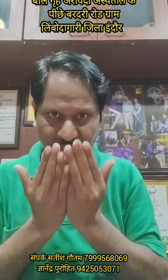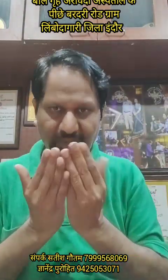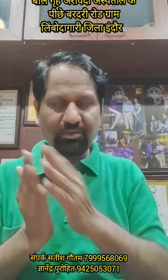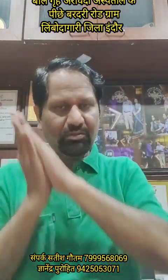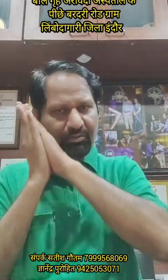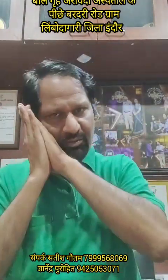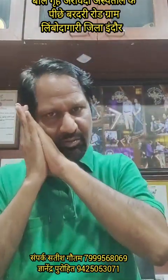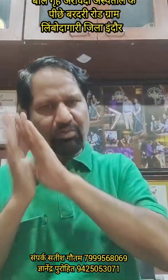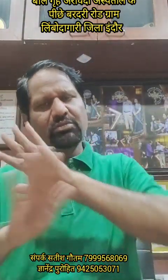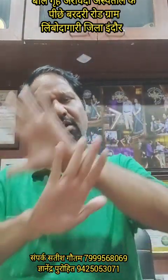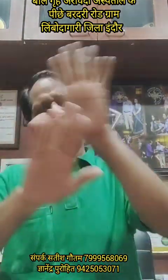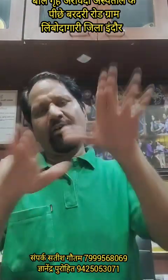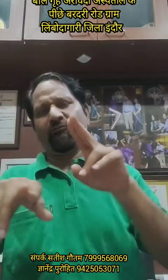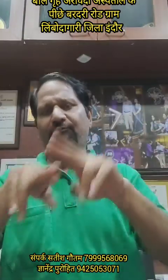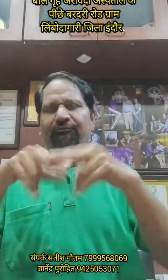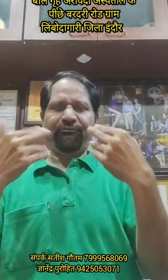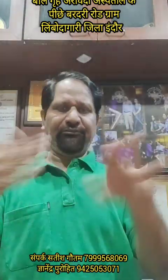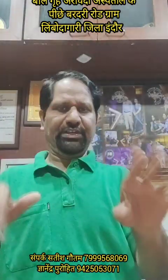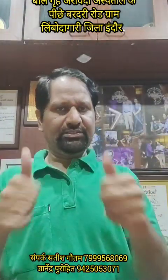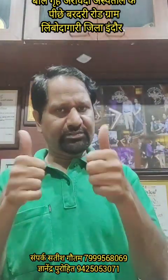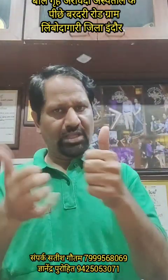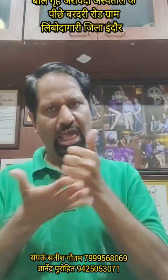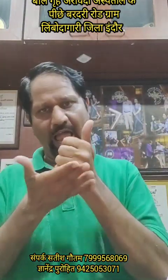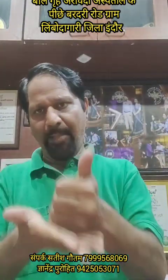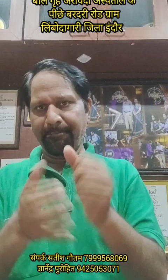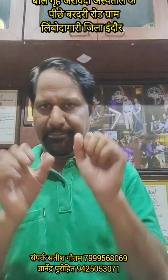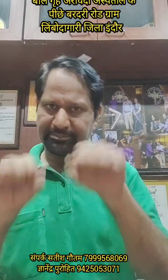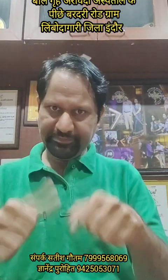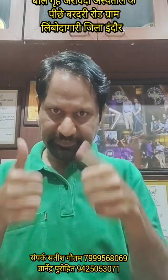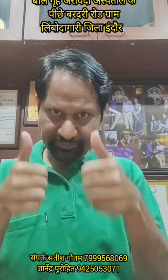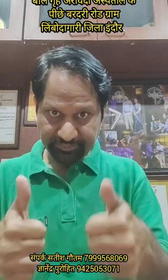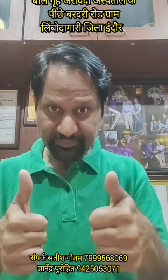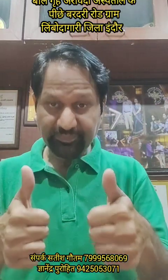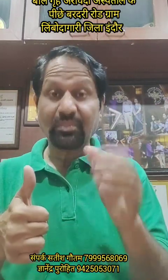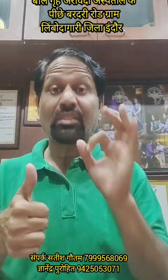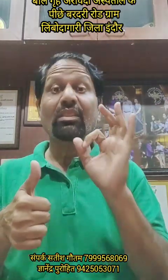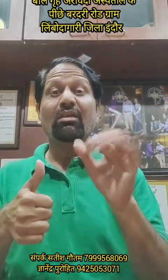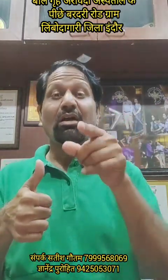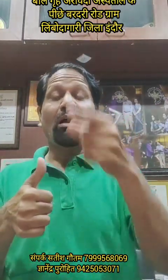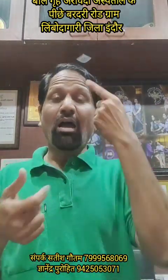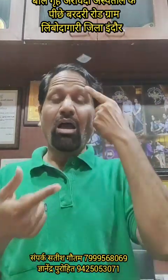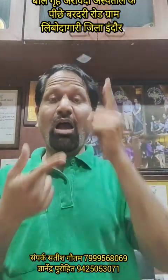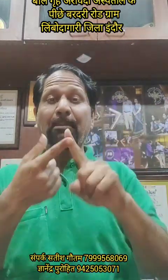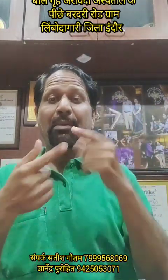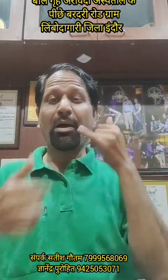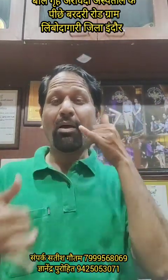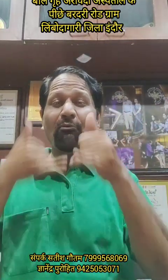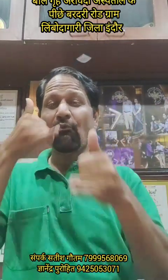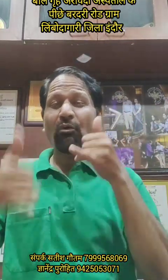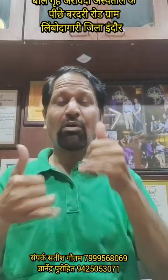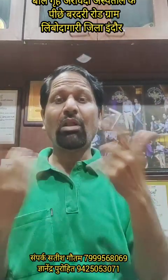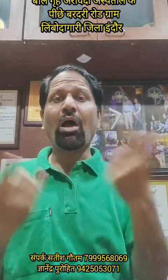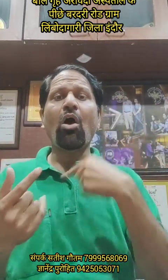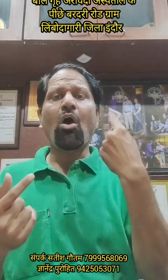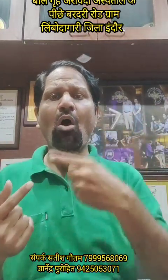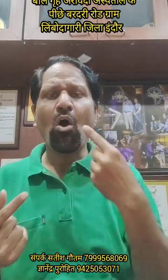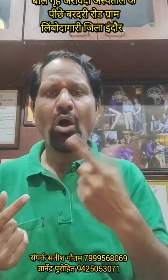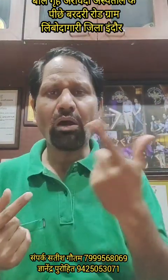में रहेगा और रहना खाना सभी निःशुल्क, शिक्षा दीक्षा सब कुछ रहेगी। आपको मैं